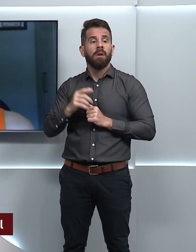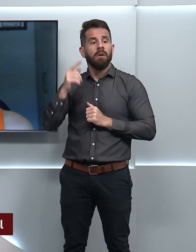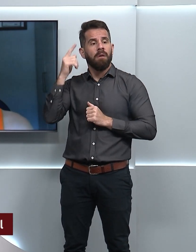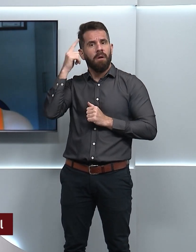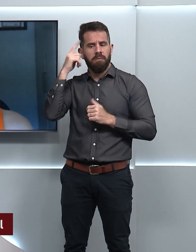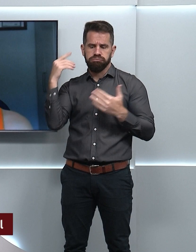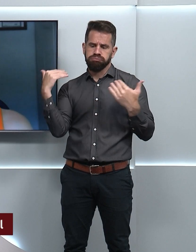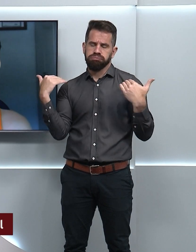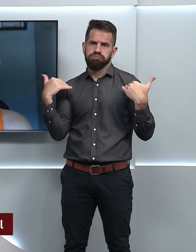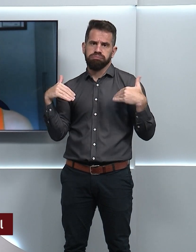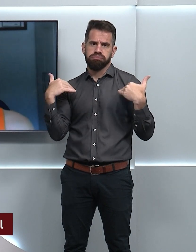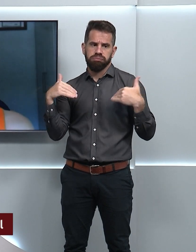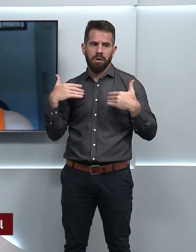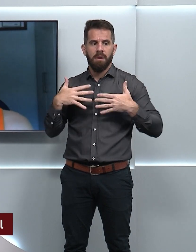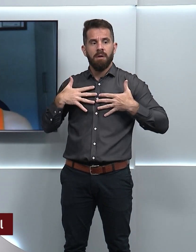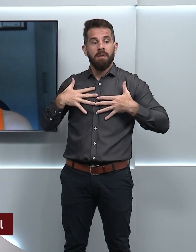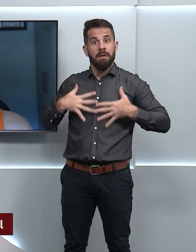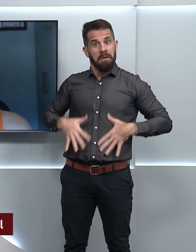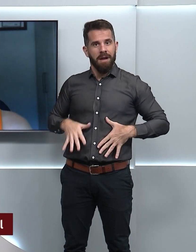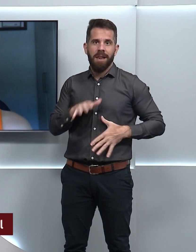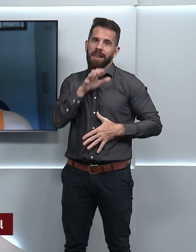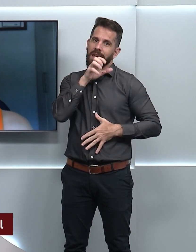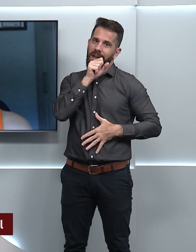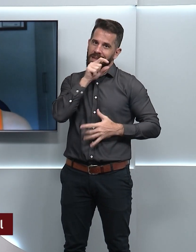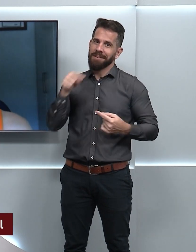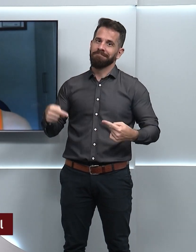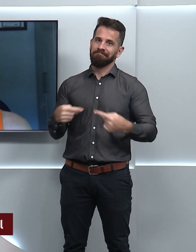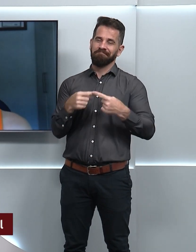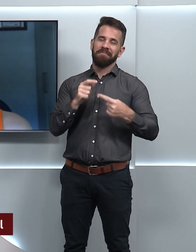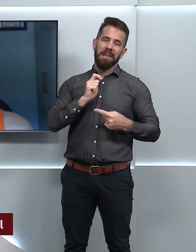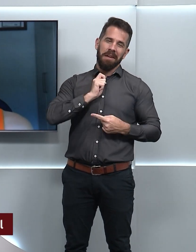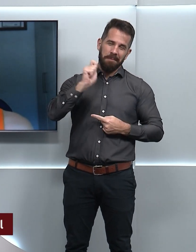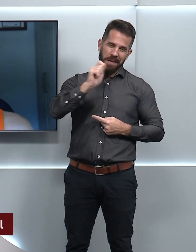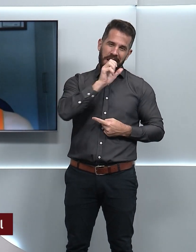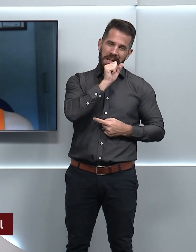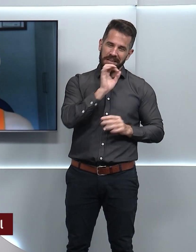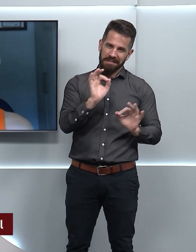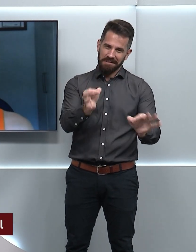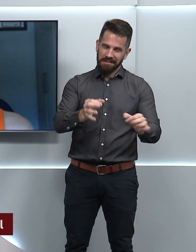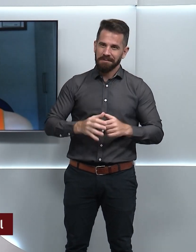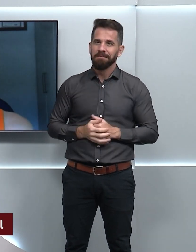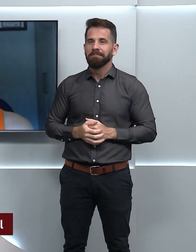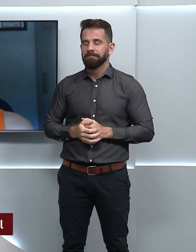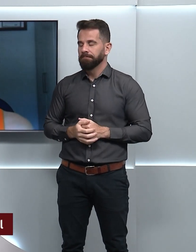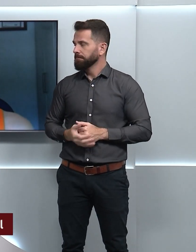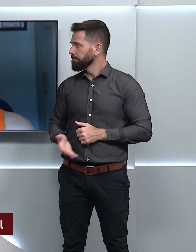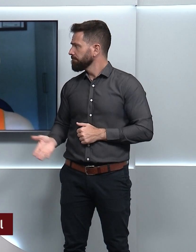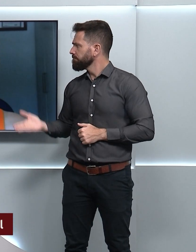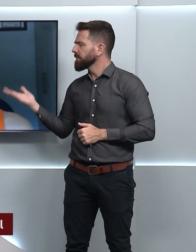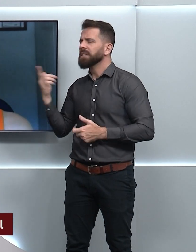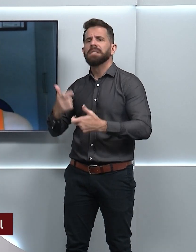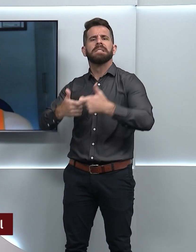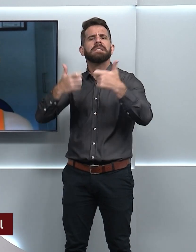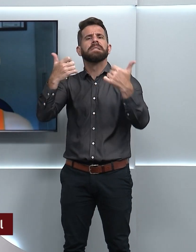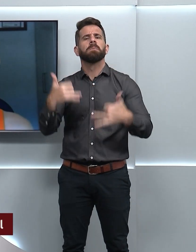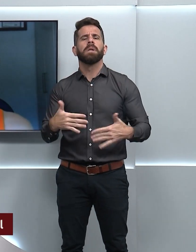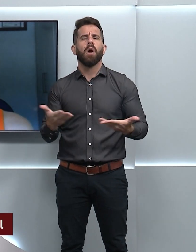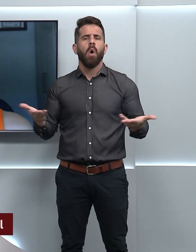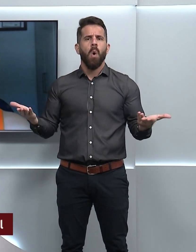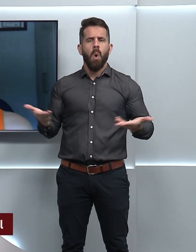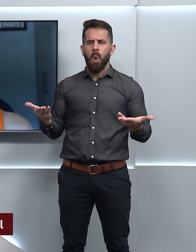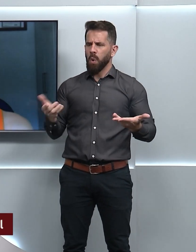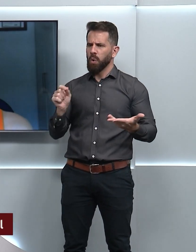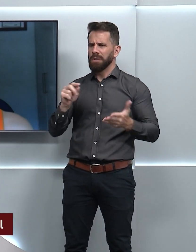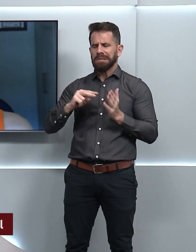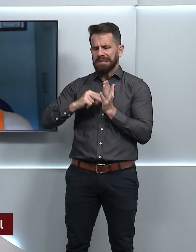no ombro. E estou de blusa laranja hoje, representando o Abril Laranja. Bom, Pauliane, explica para a gente o que hoje em dia é